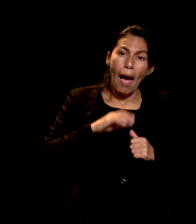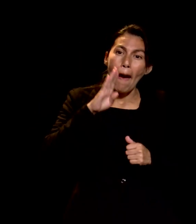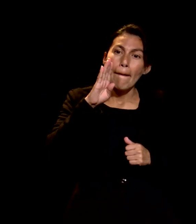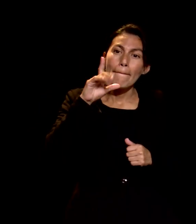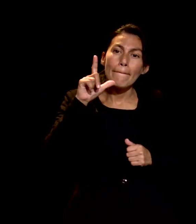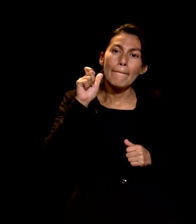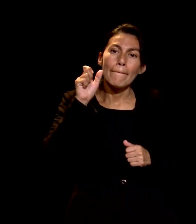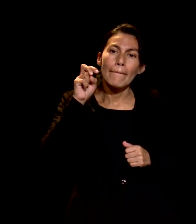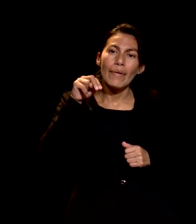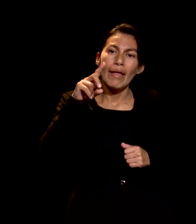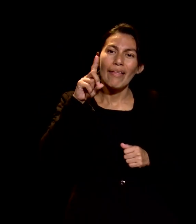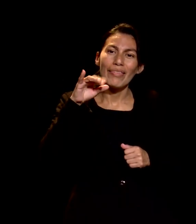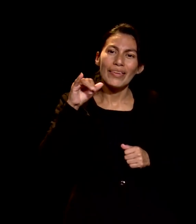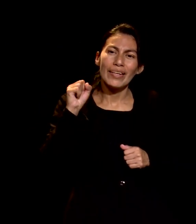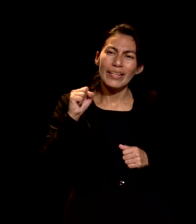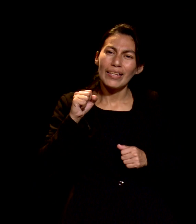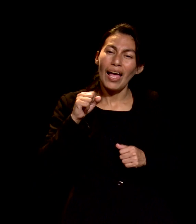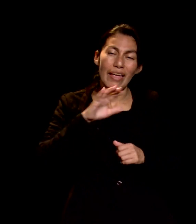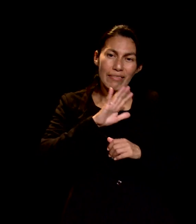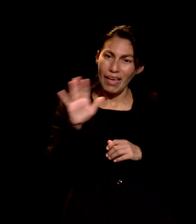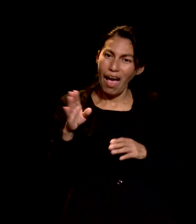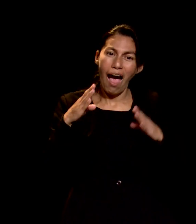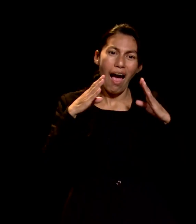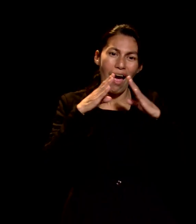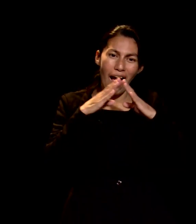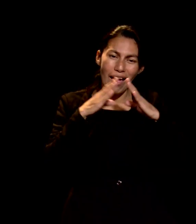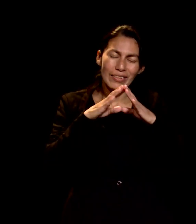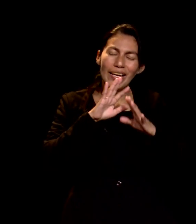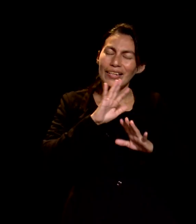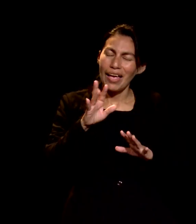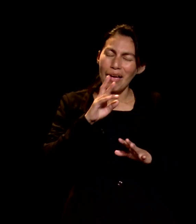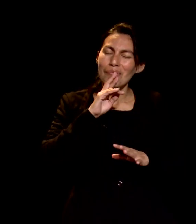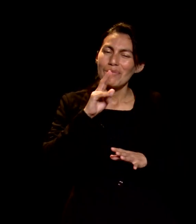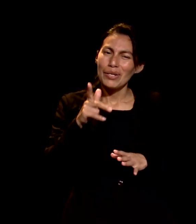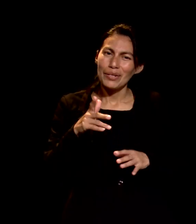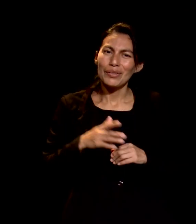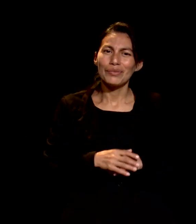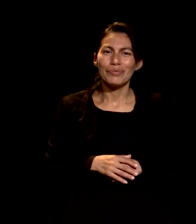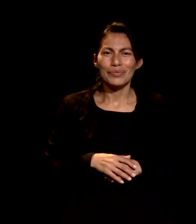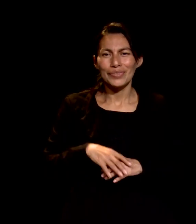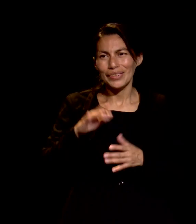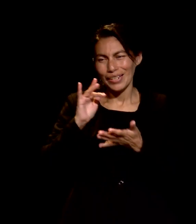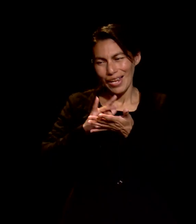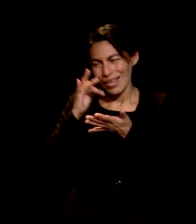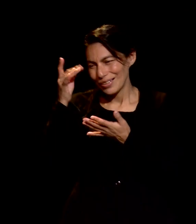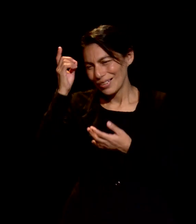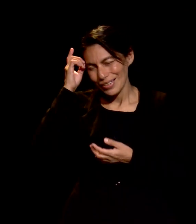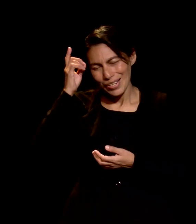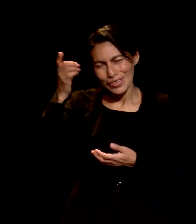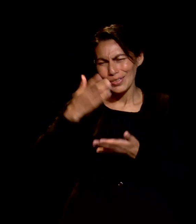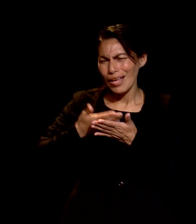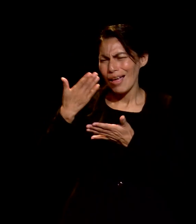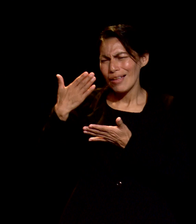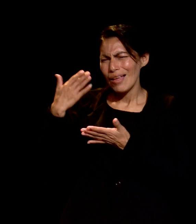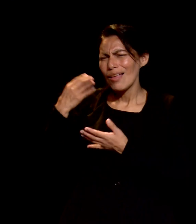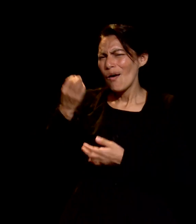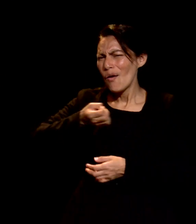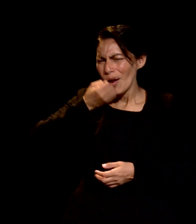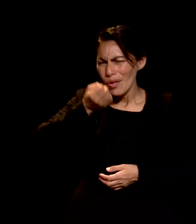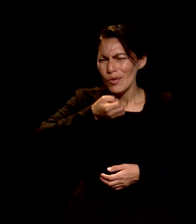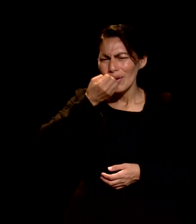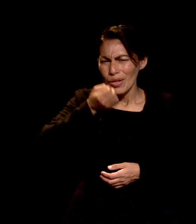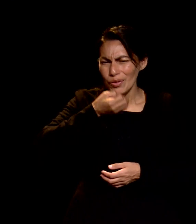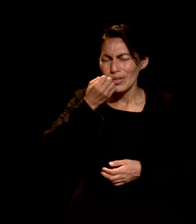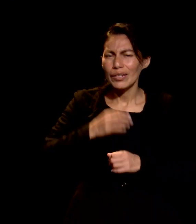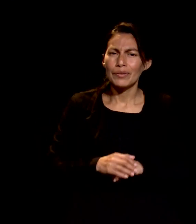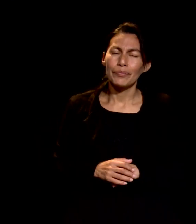Blandina Esté ya en su casa Amén Hemos estado orando Por Blandina Porque han sido Peticiones anteriores